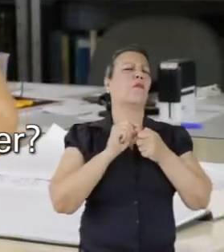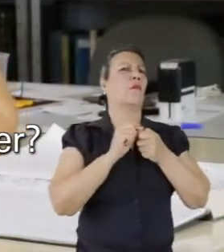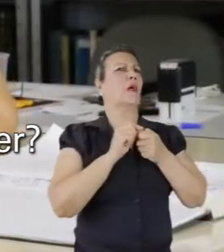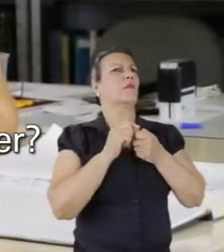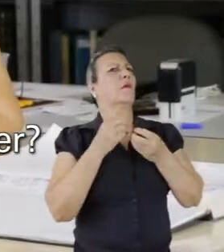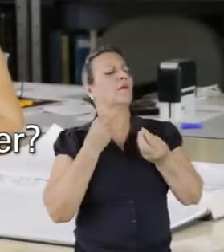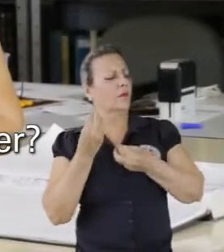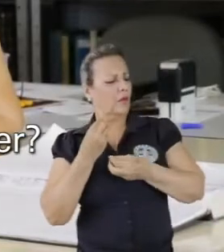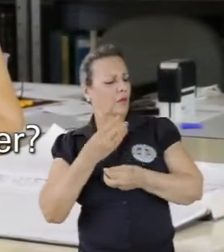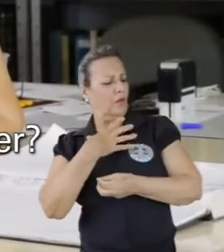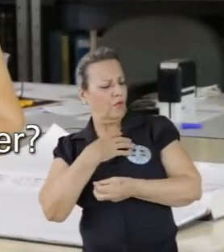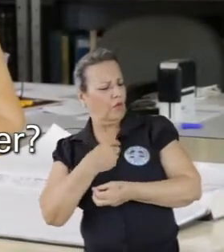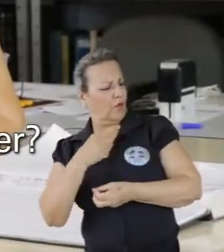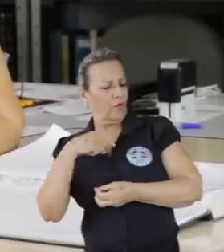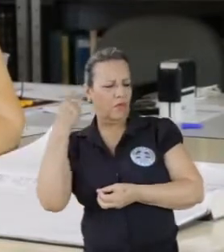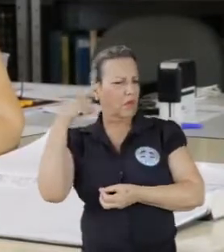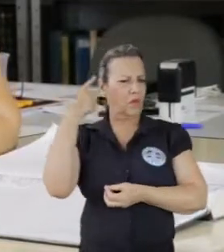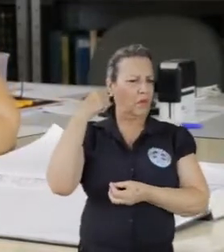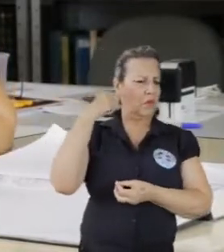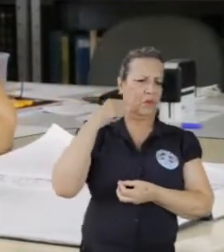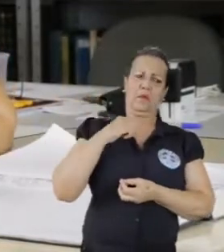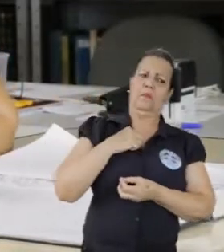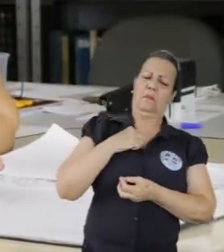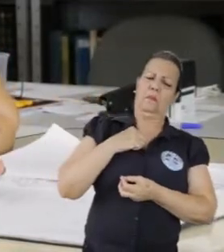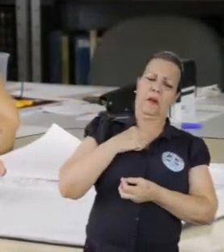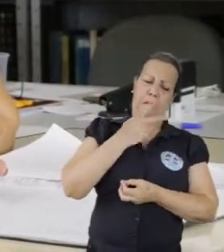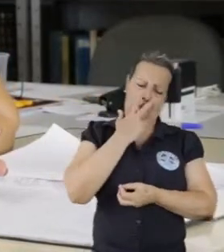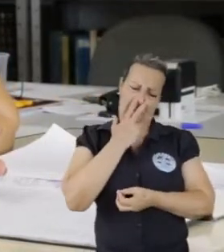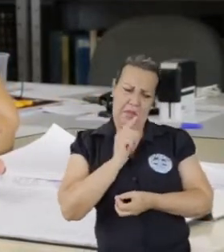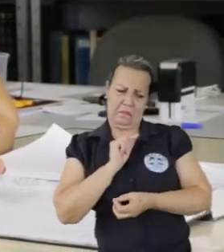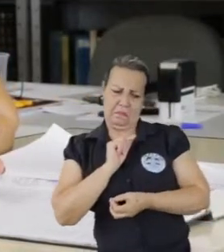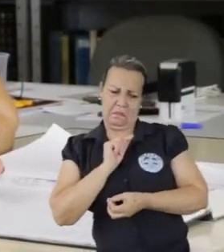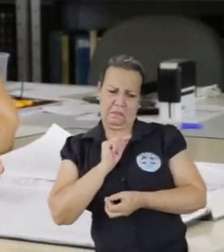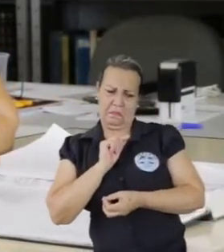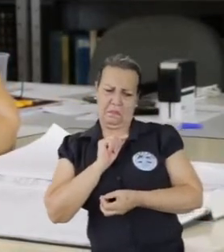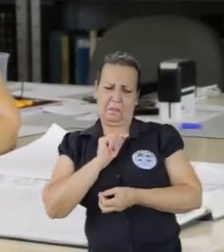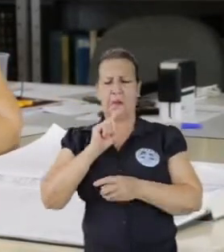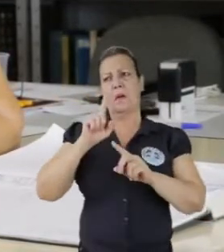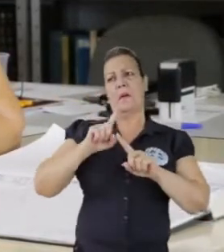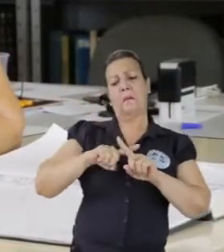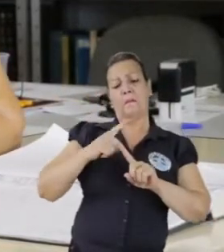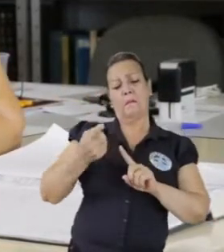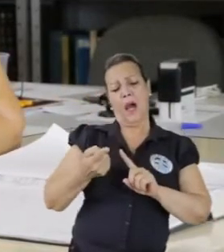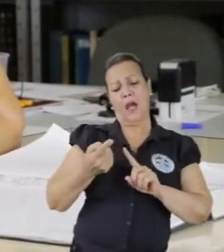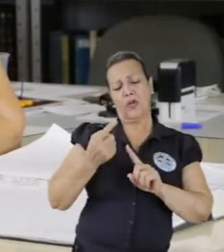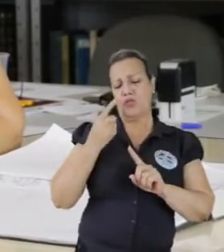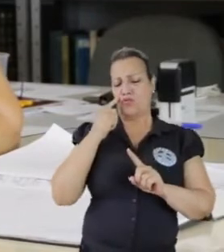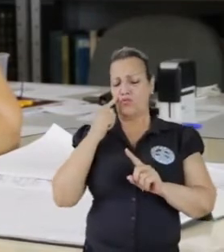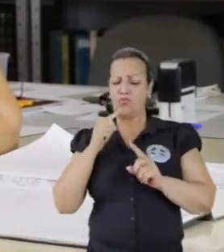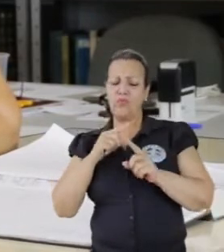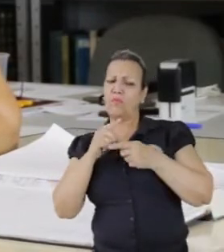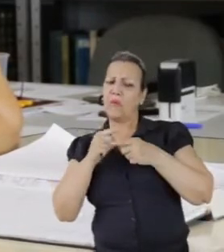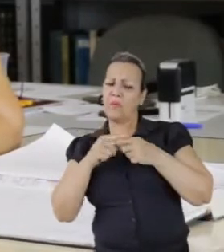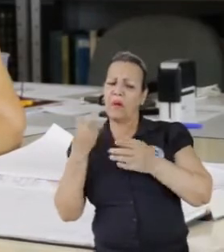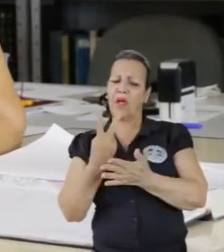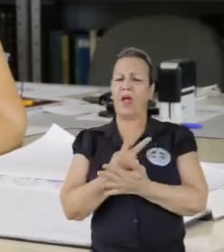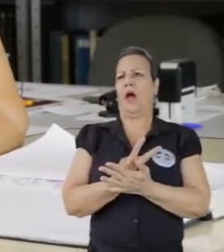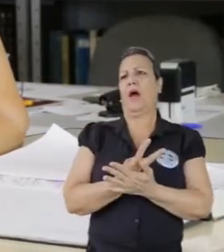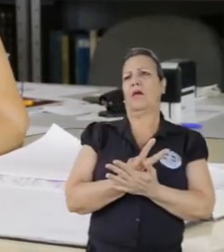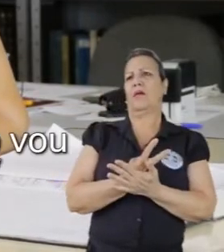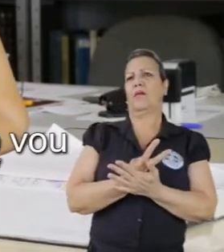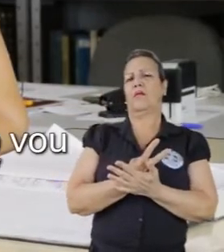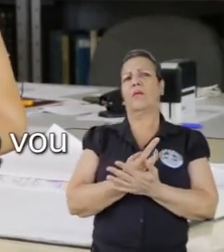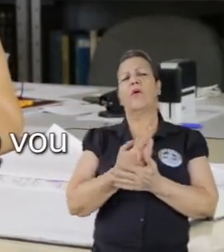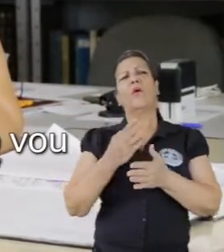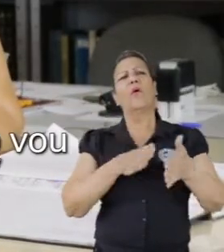eu vou fazer? Esse menino não é louco, mas ele aparecia, né? Era mais um laudo